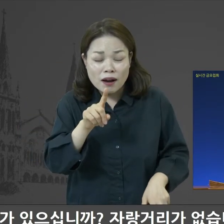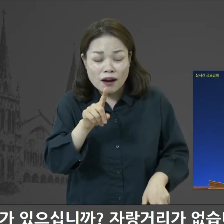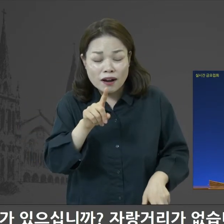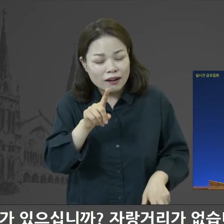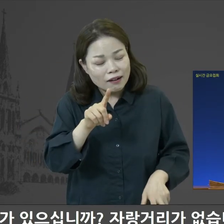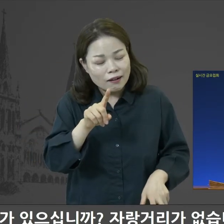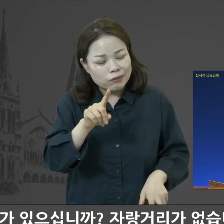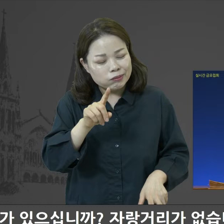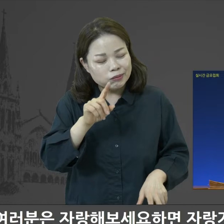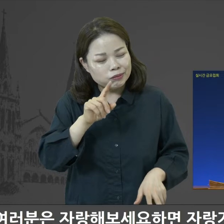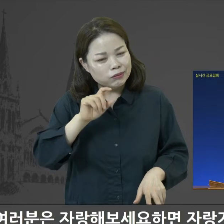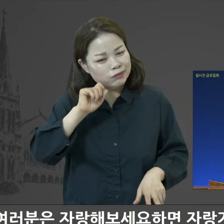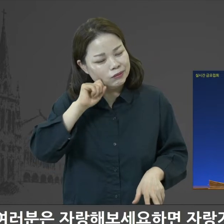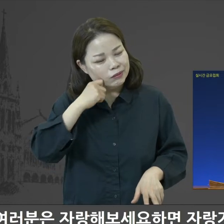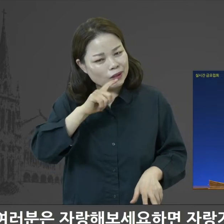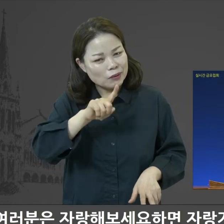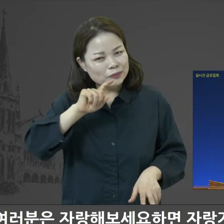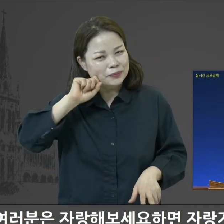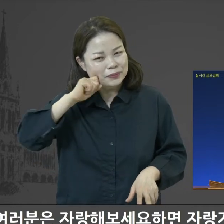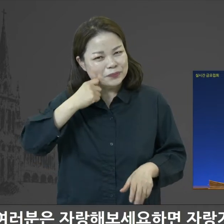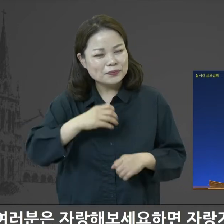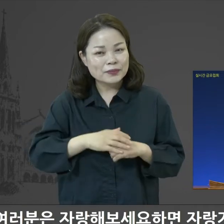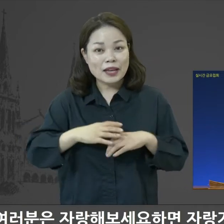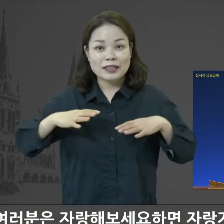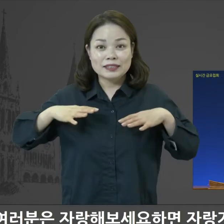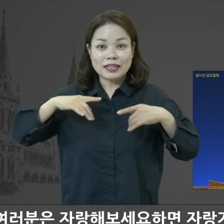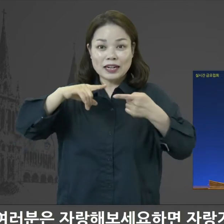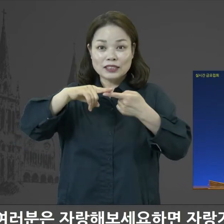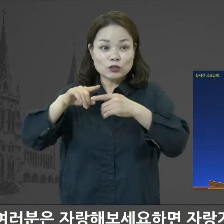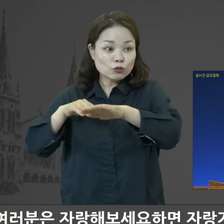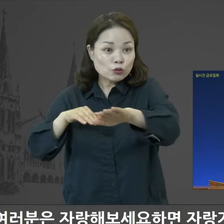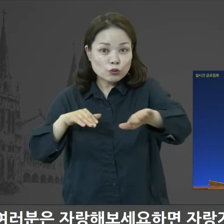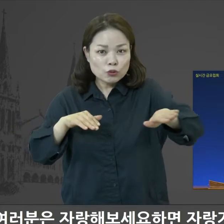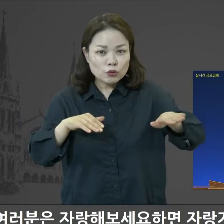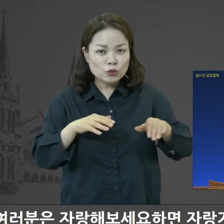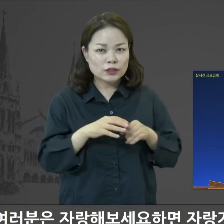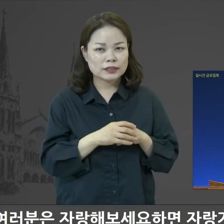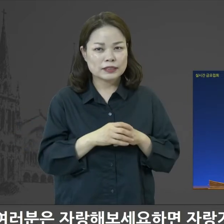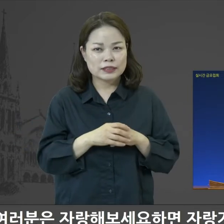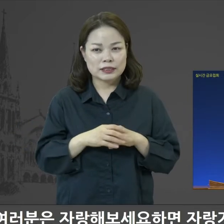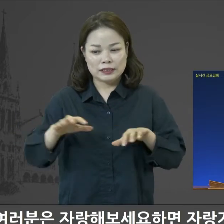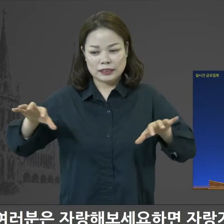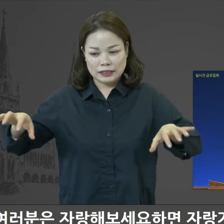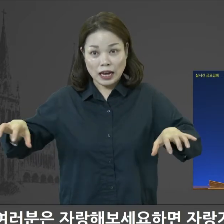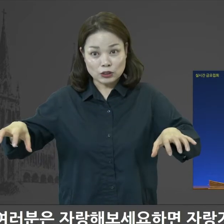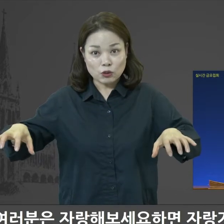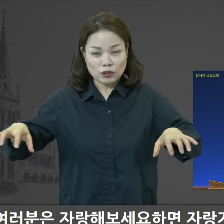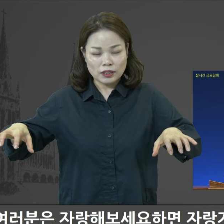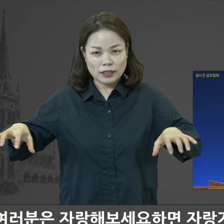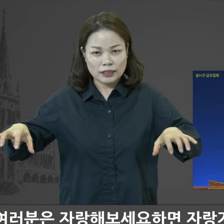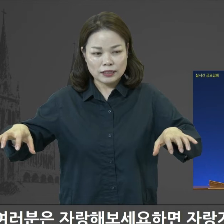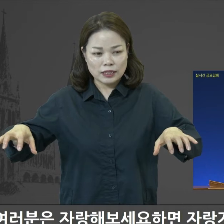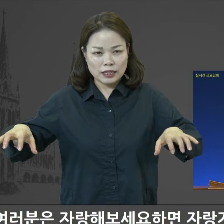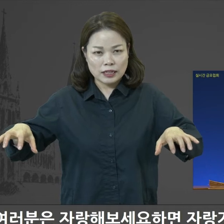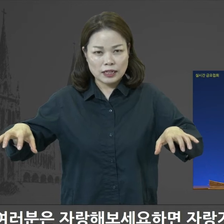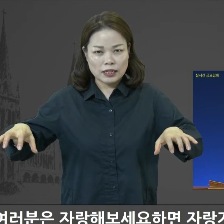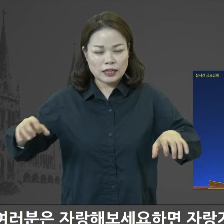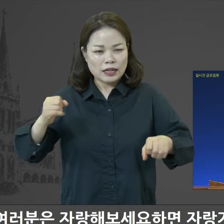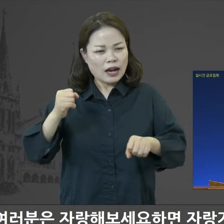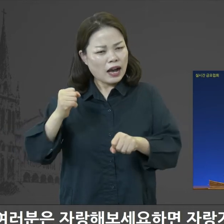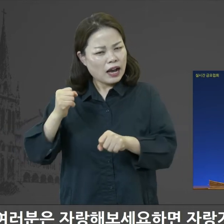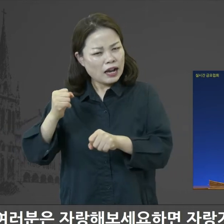가능성도 굉장히 높아 보입니다. 그러니까 자랑에 관해서 우리는 양쪽의 잘못을 범하고 있는 거죠.